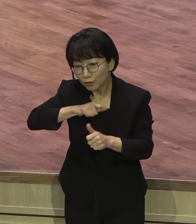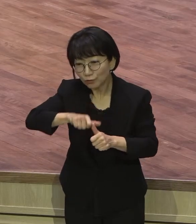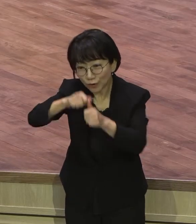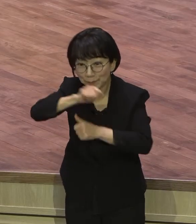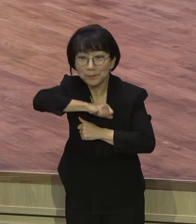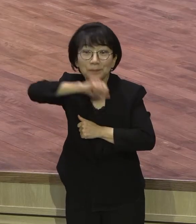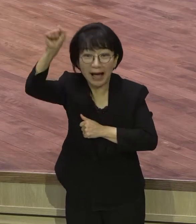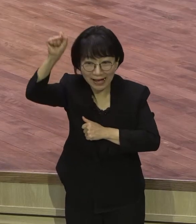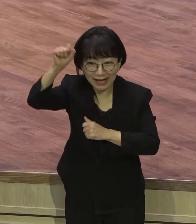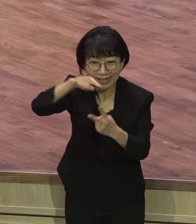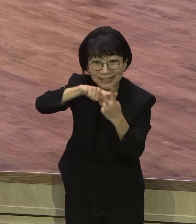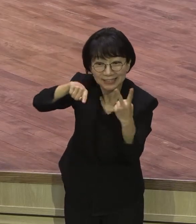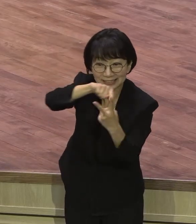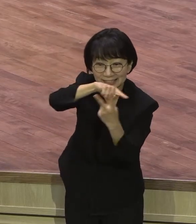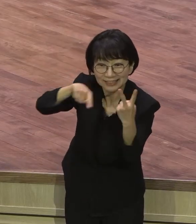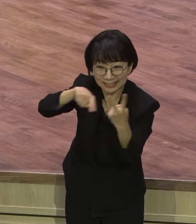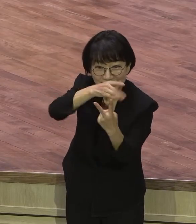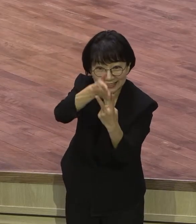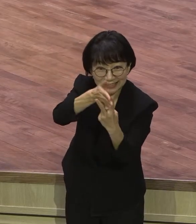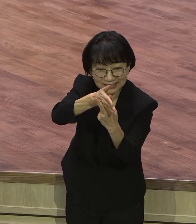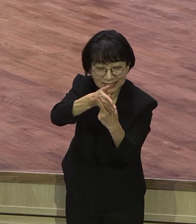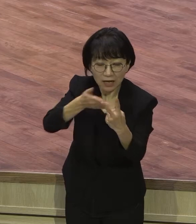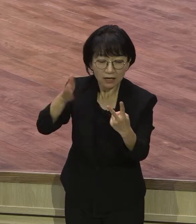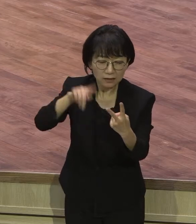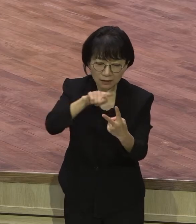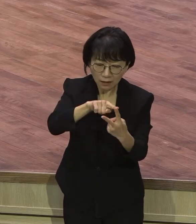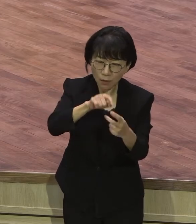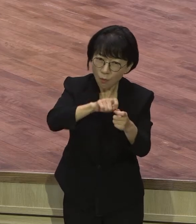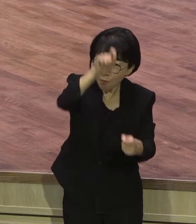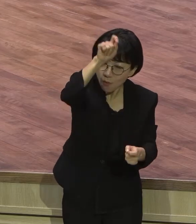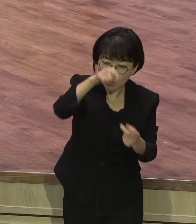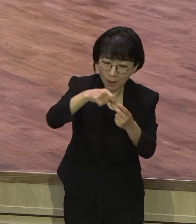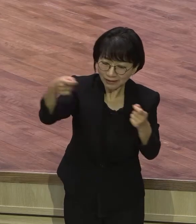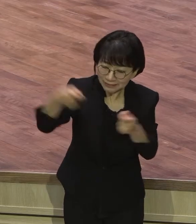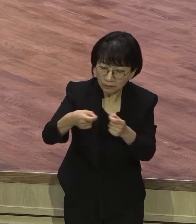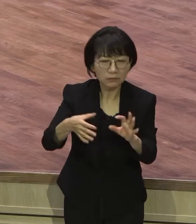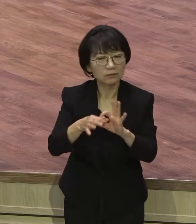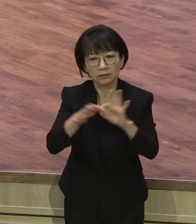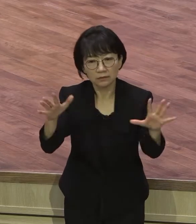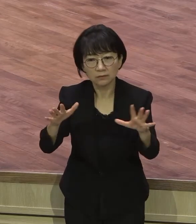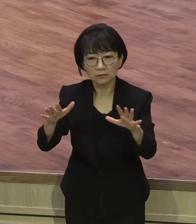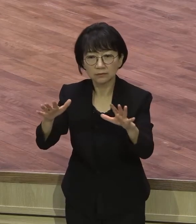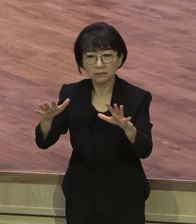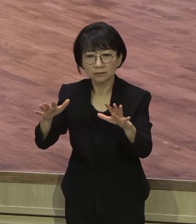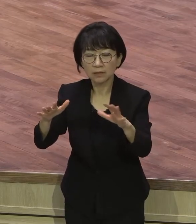상관없이 구원은 뭐요? 전적 하나님의 은혜로 주어지기 때문에